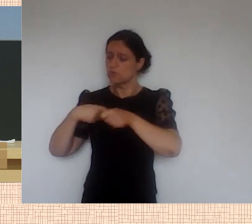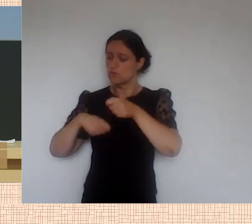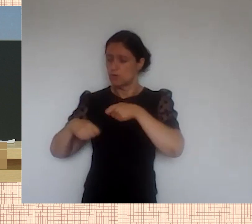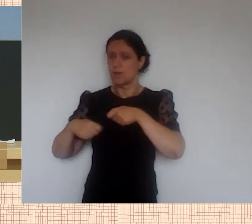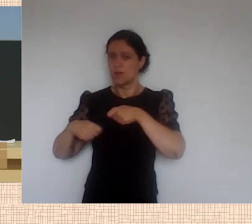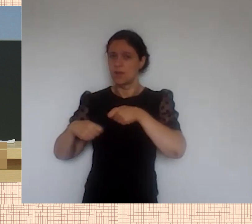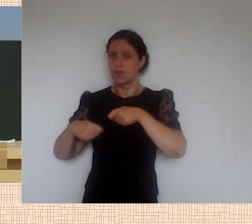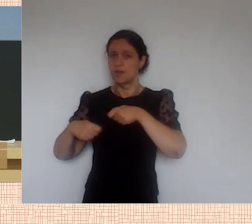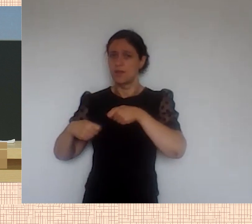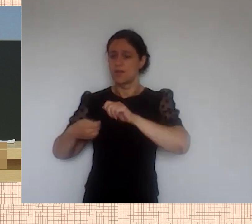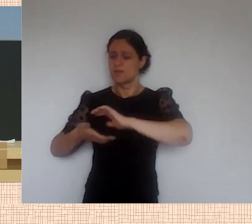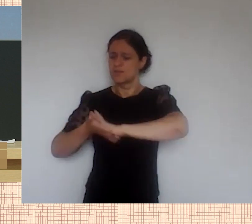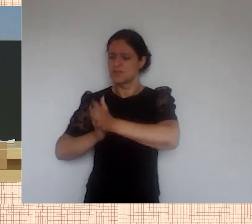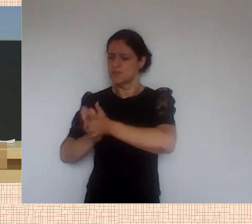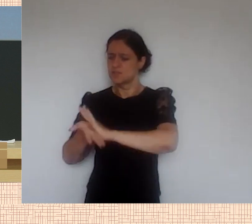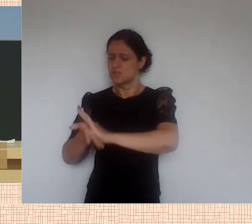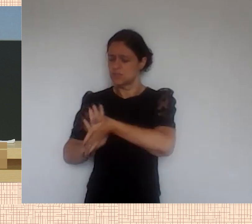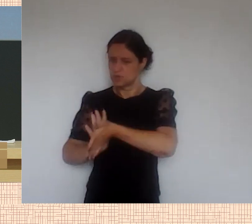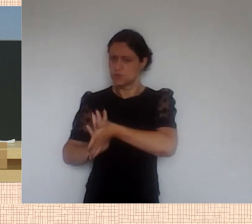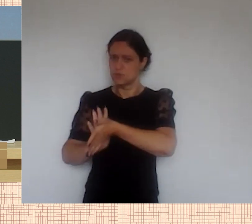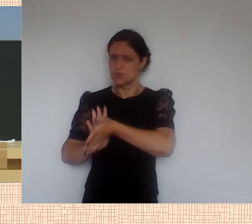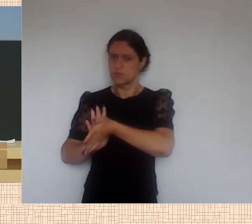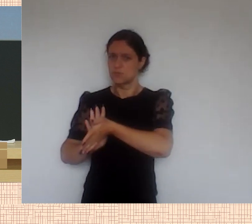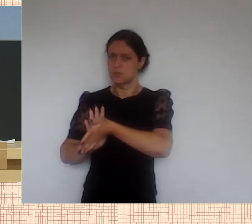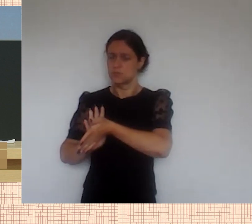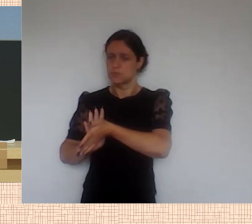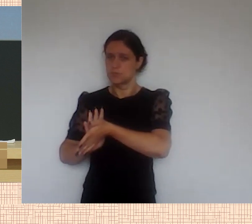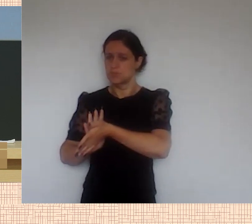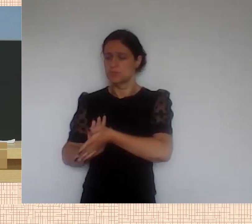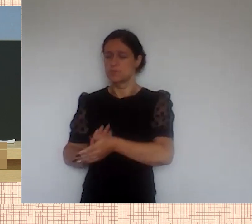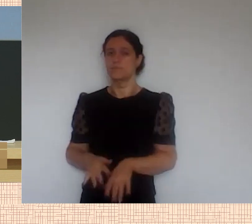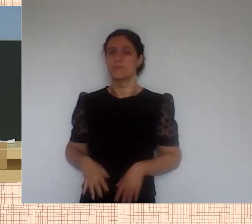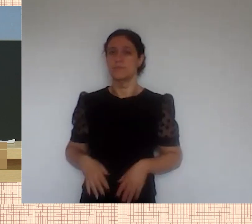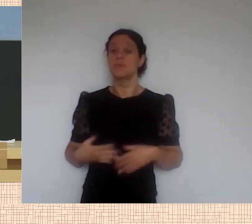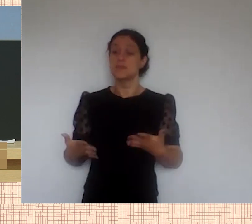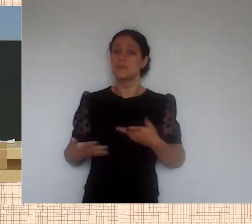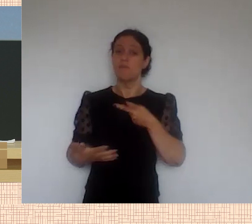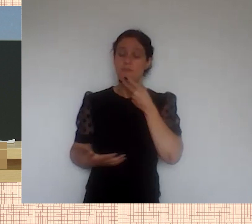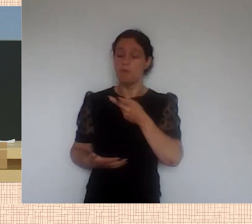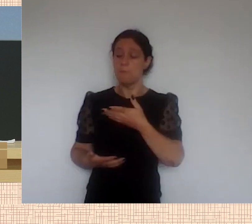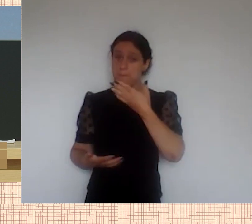oleiro. Filho, pede. Pede que o pai dá.